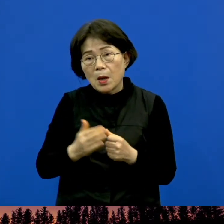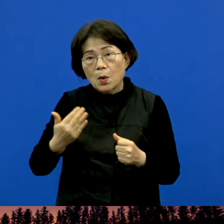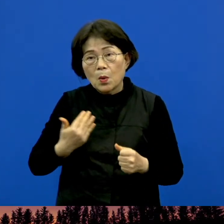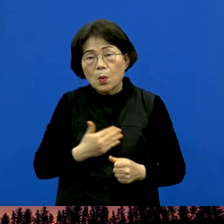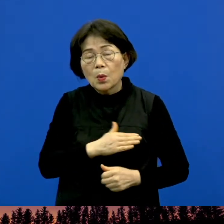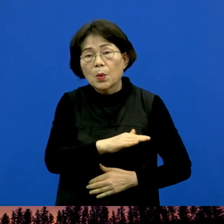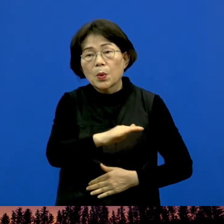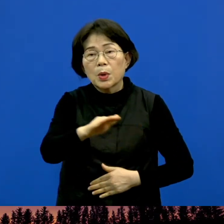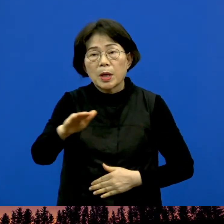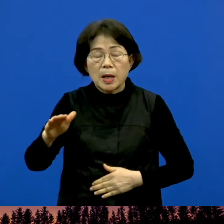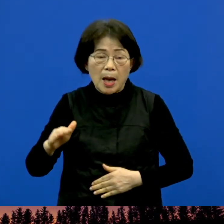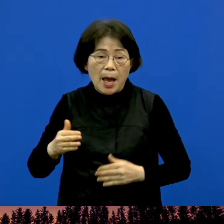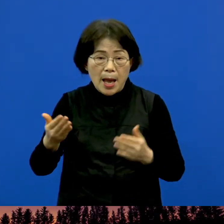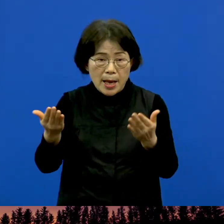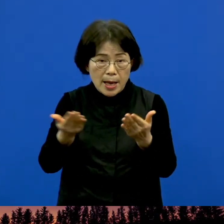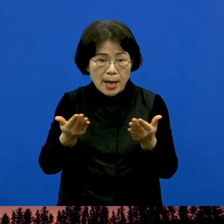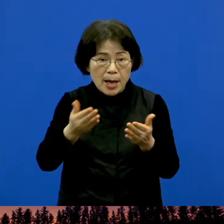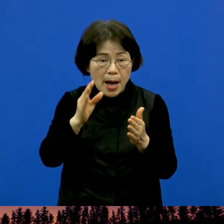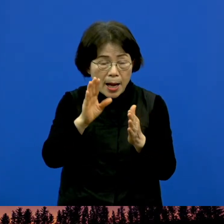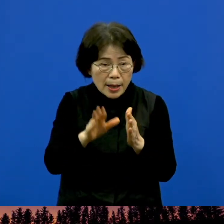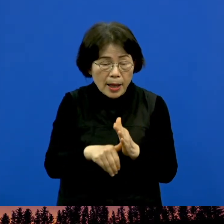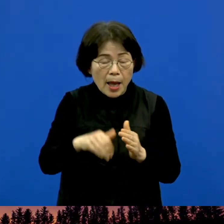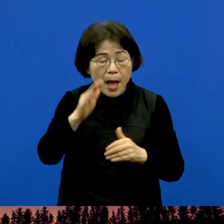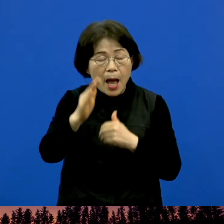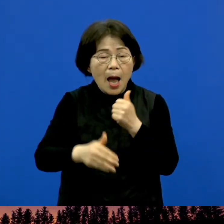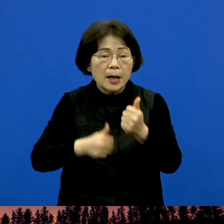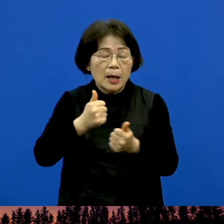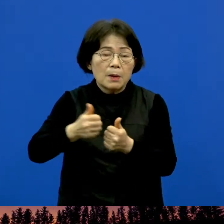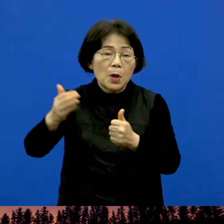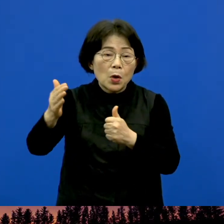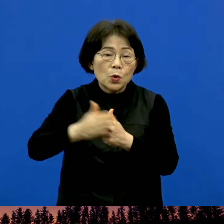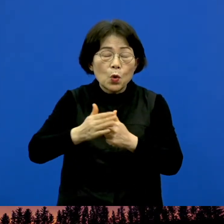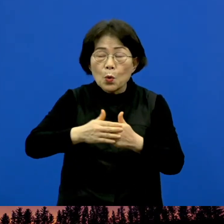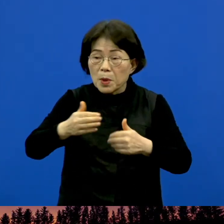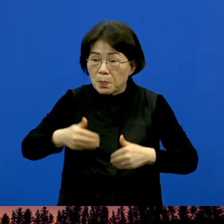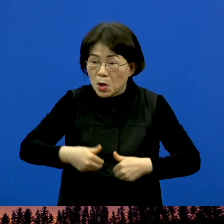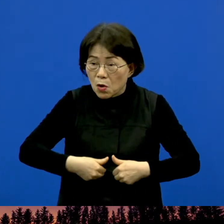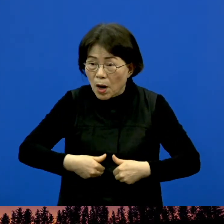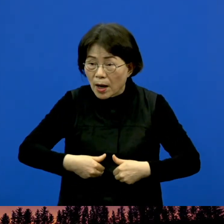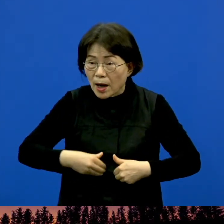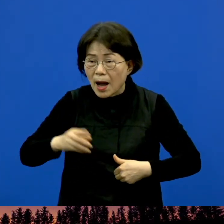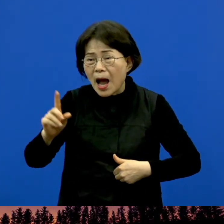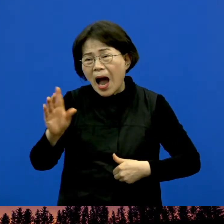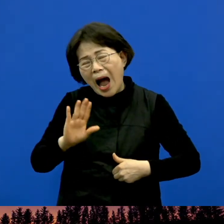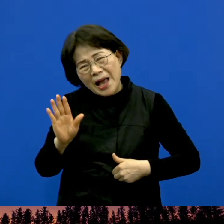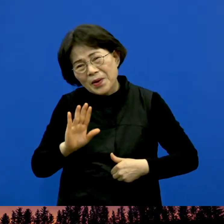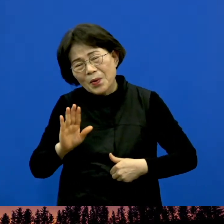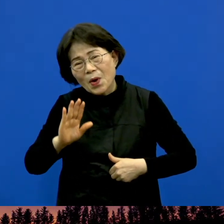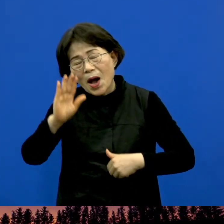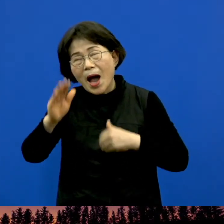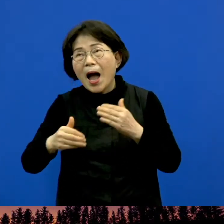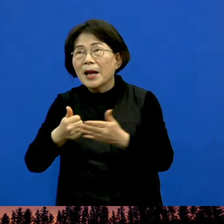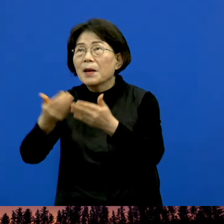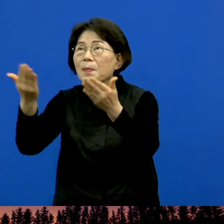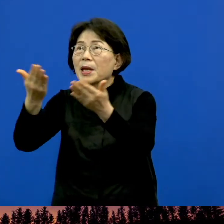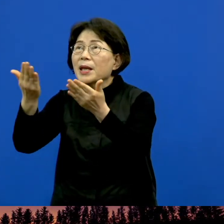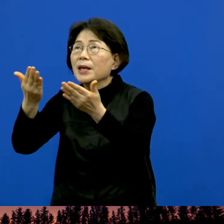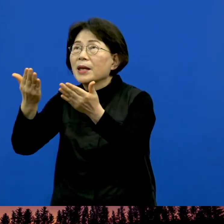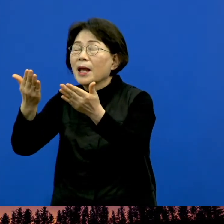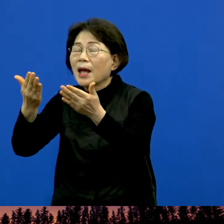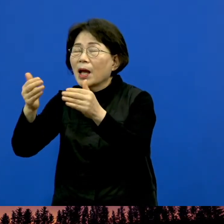우리가 여러분 우리의 일을 하는데 하나님의 도움이 필요한 그런 게 아니고 하나님의 일에 우리가 수종들기